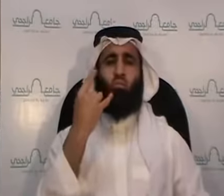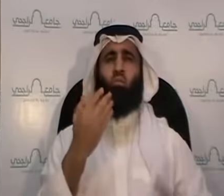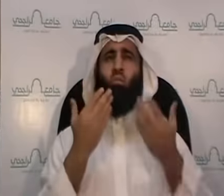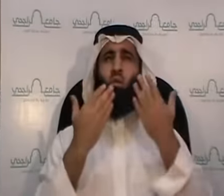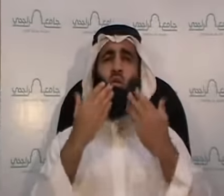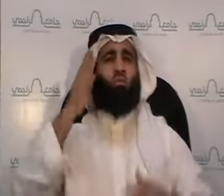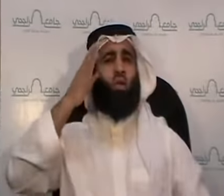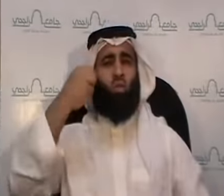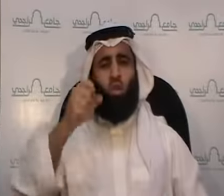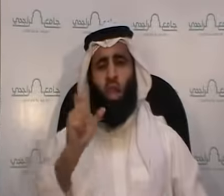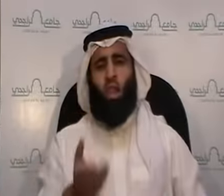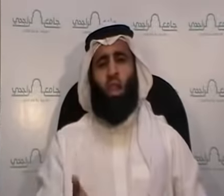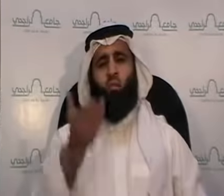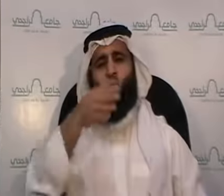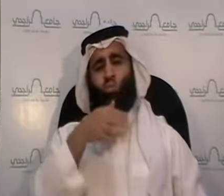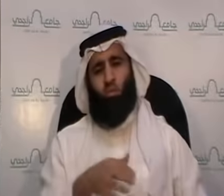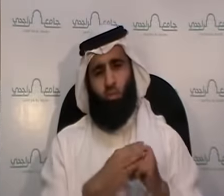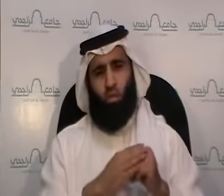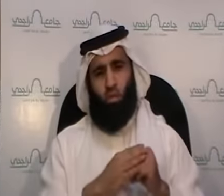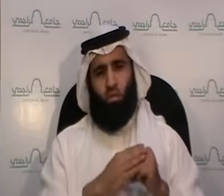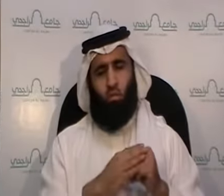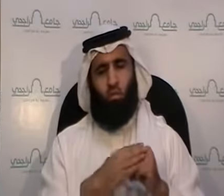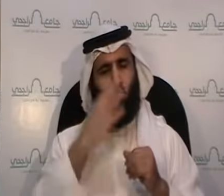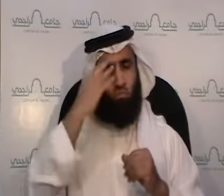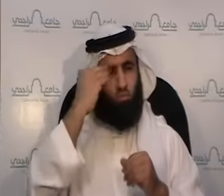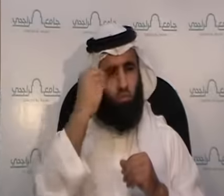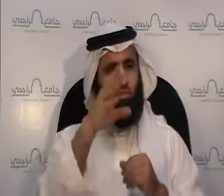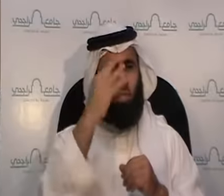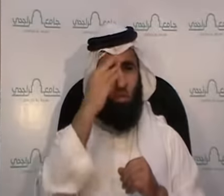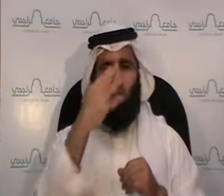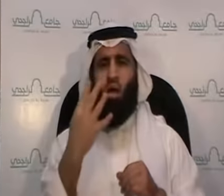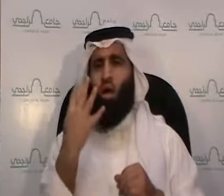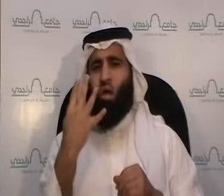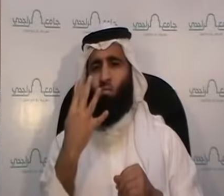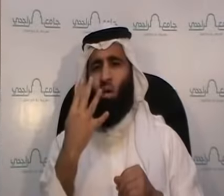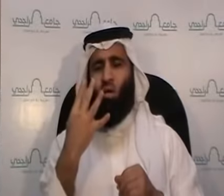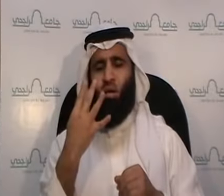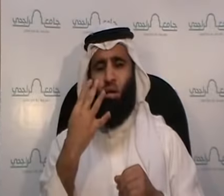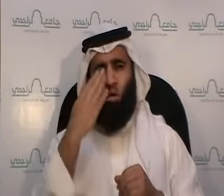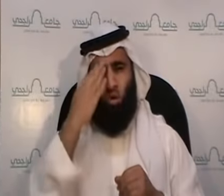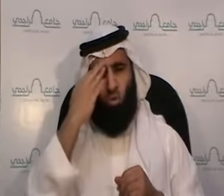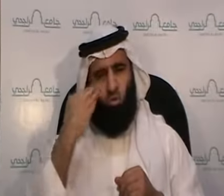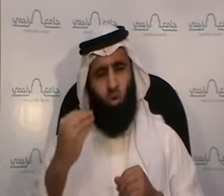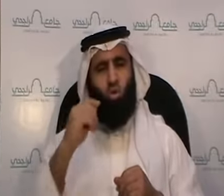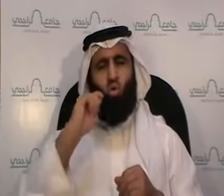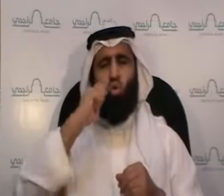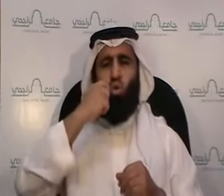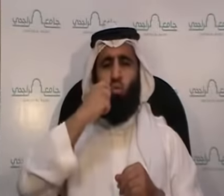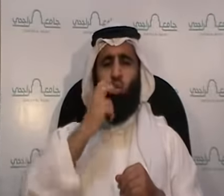ورسولك محمد، وارض اللهم عن الأربعة الخلفاء الأئمة الحنفاء أبي بكر وعمر وعثمان وعلي، وعن